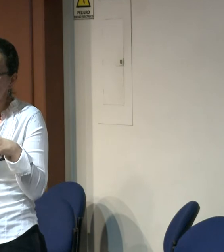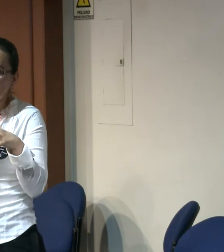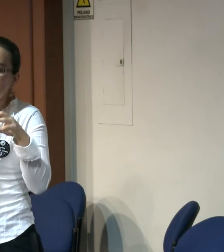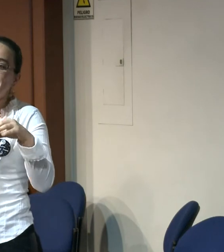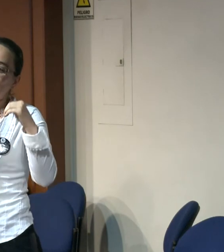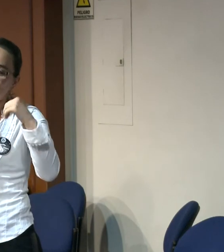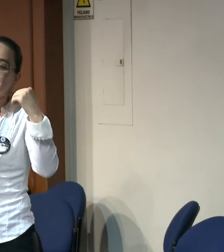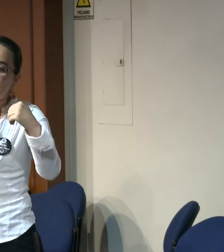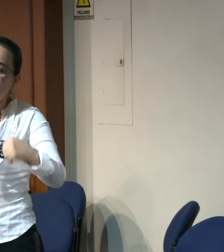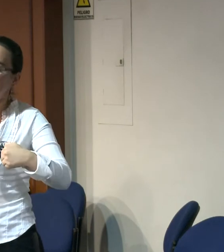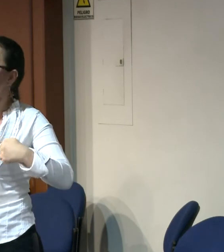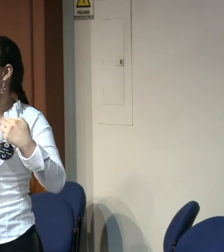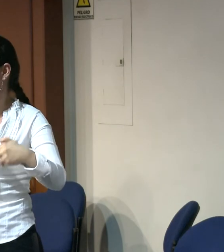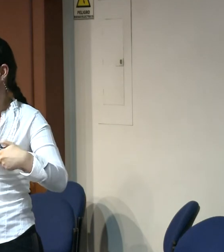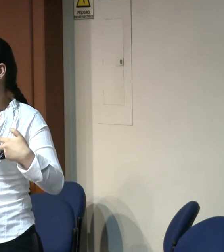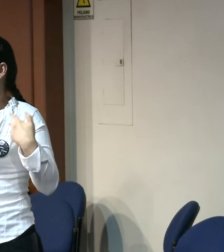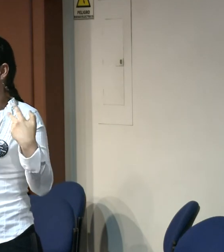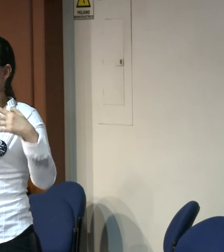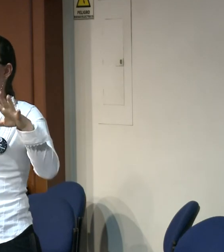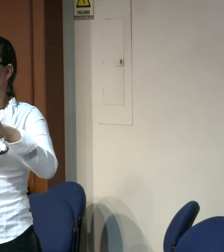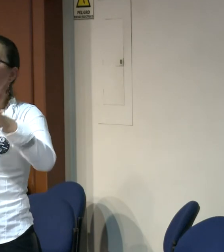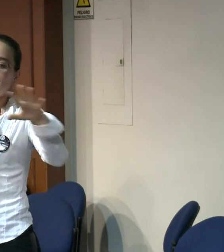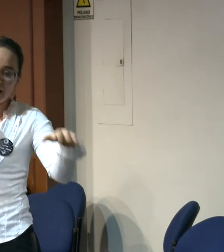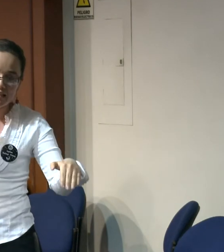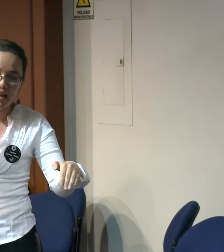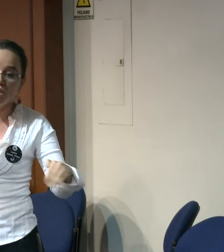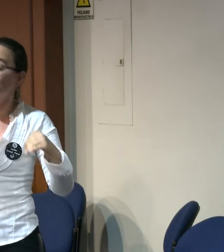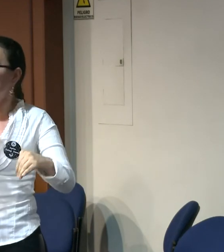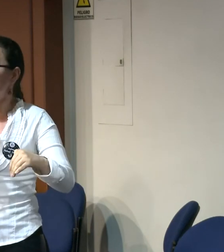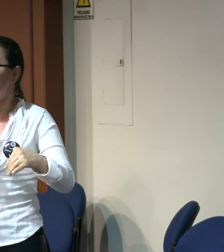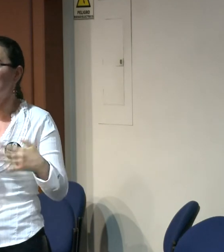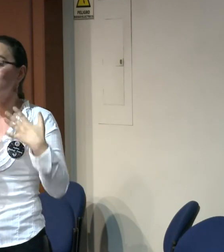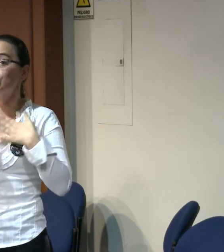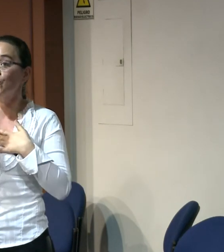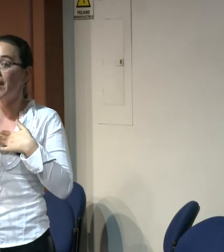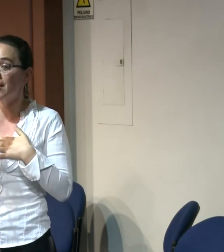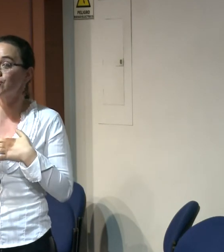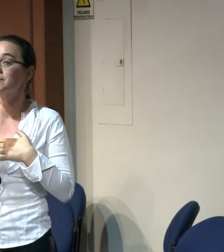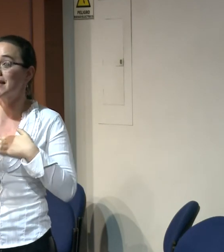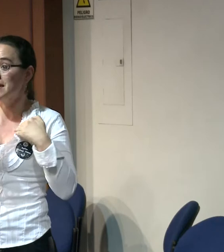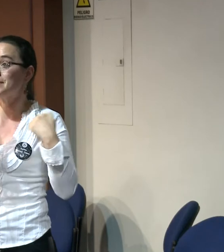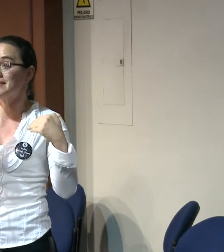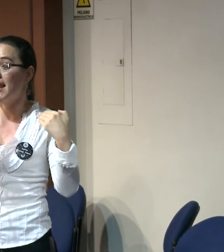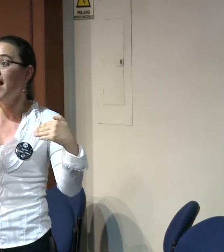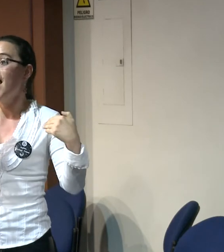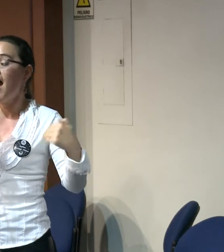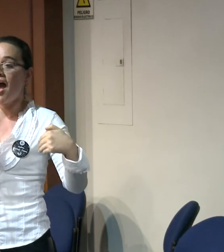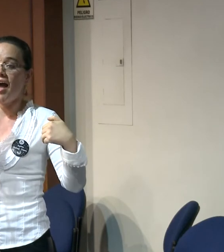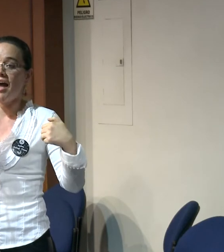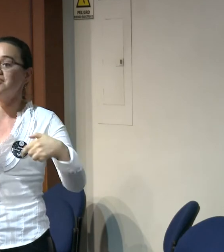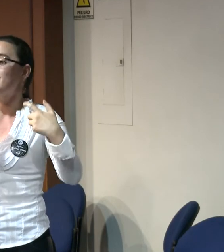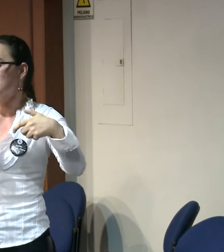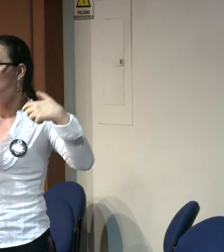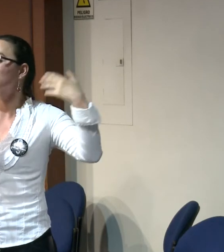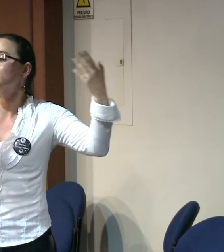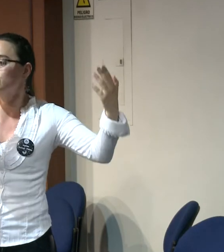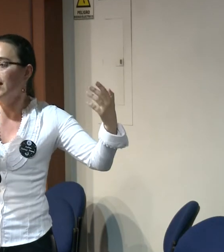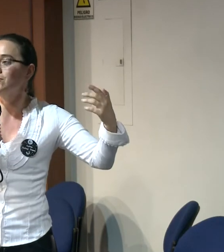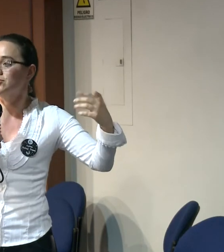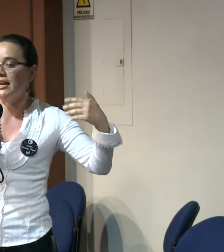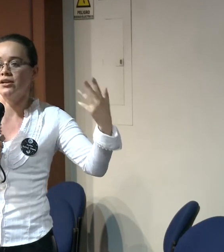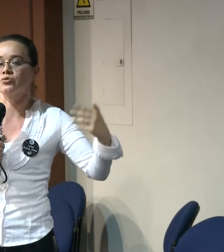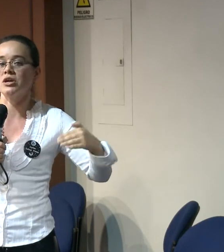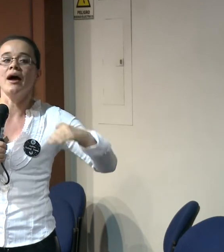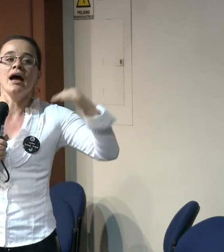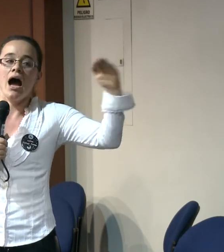la semillita de que ellos quieren trascender, que quieren volver el escenario, y no solamente el escenario, sino ellos quieren empezar a llevar esa cultura